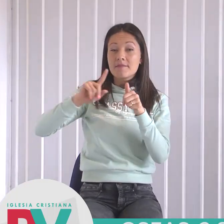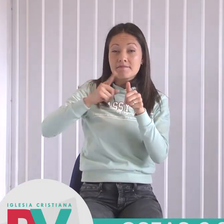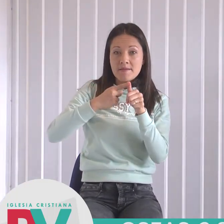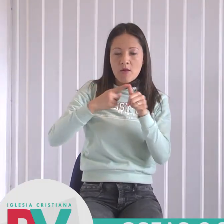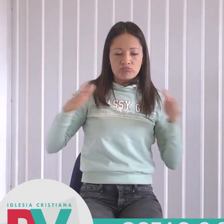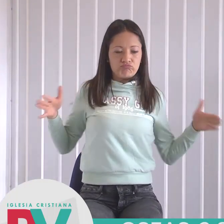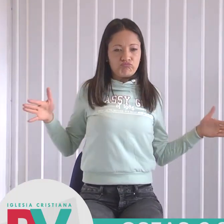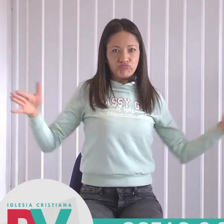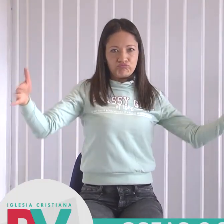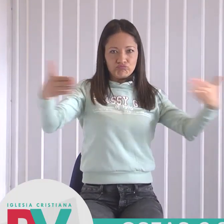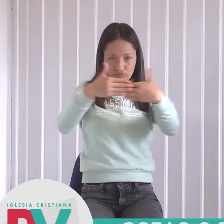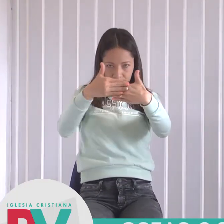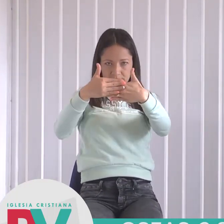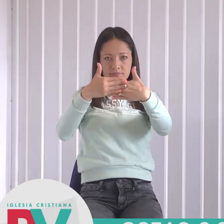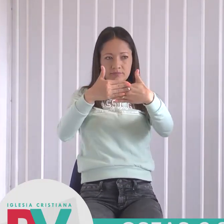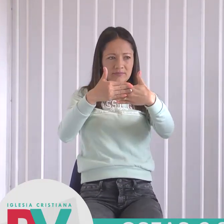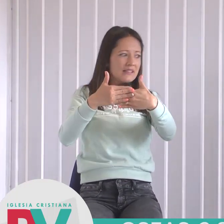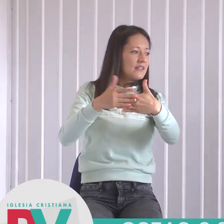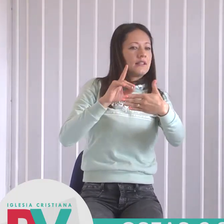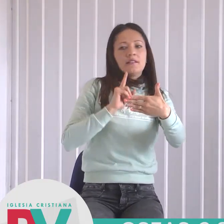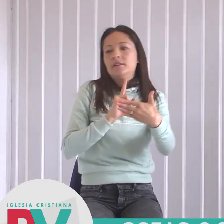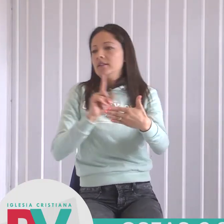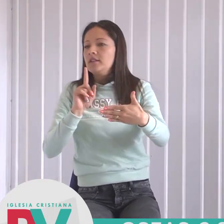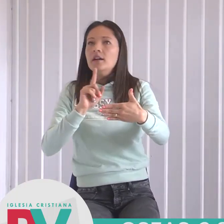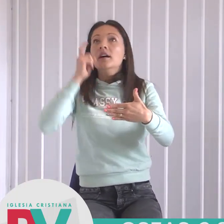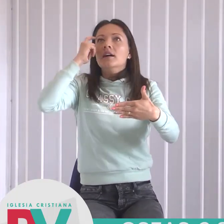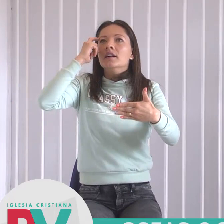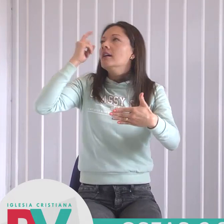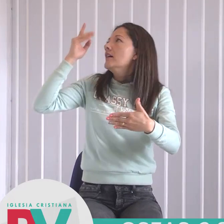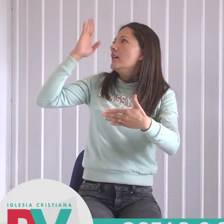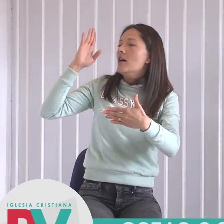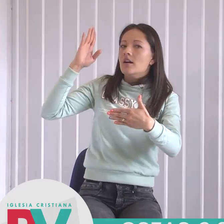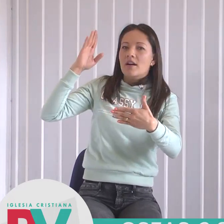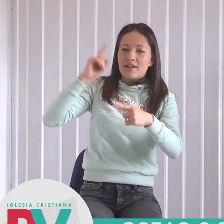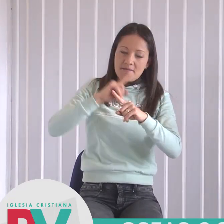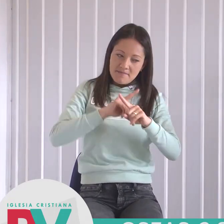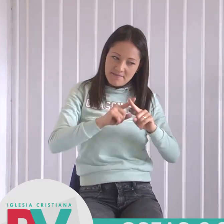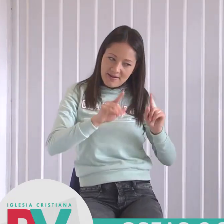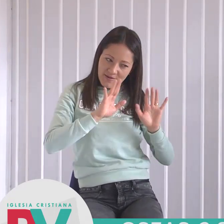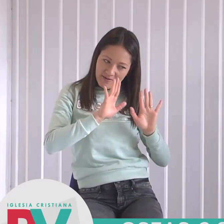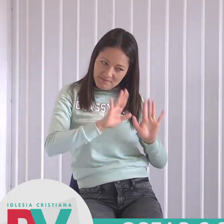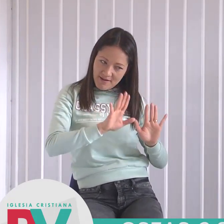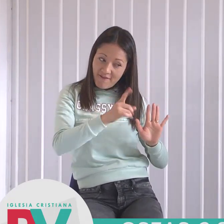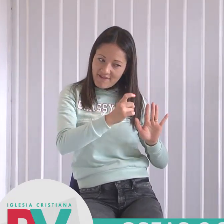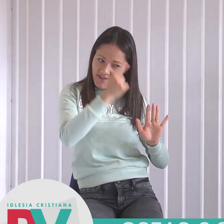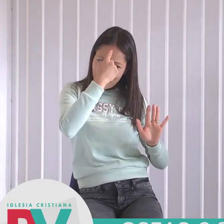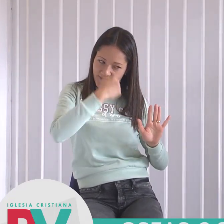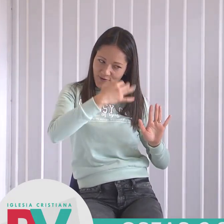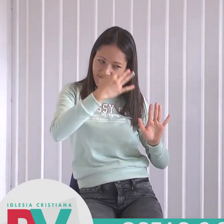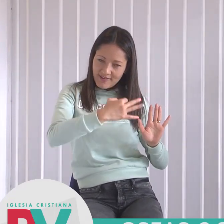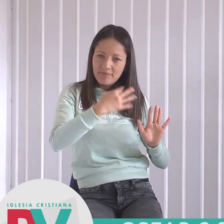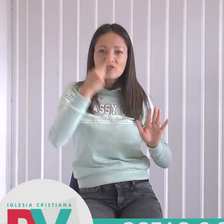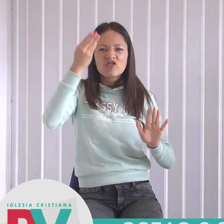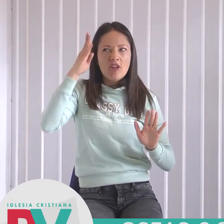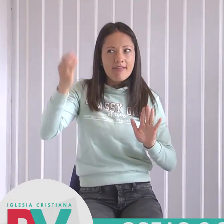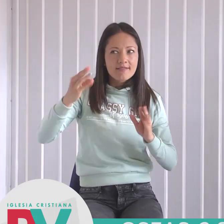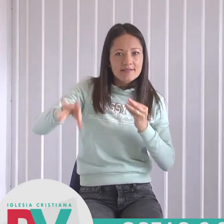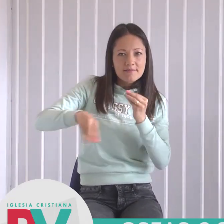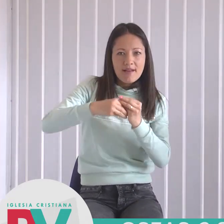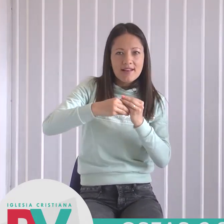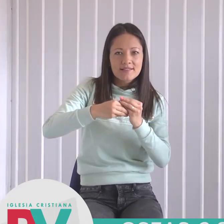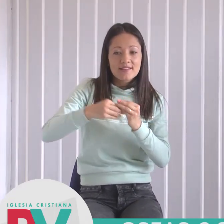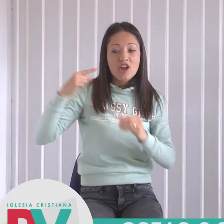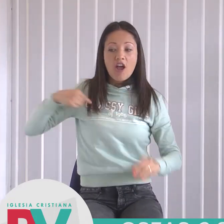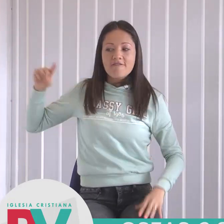la va a encerrar. Entonces ella va a pensar en él, pero todavía no va a pensar bien. Ahora, ¿qué va a hacer Dios? Dice,